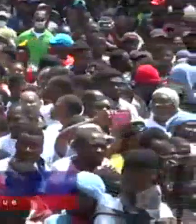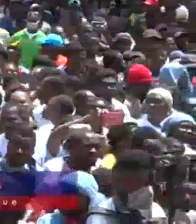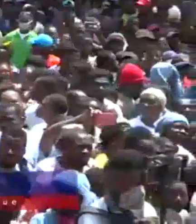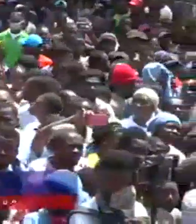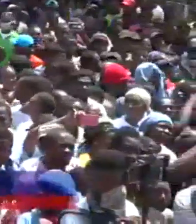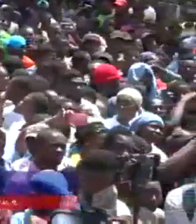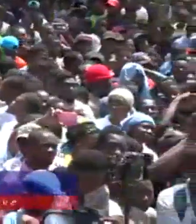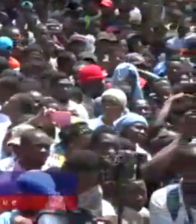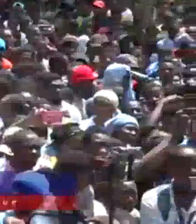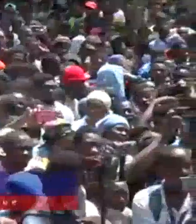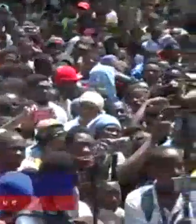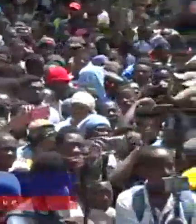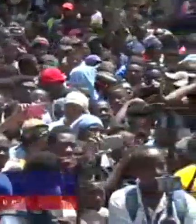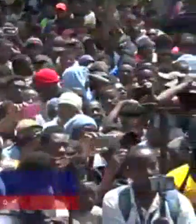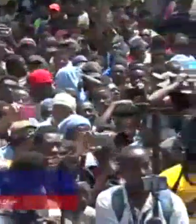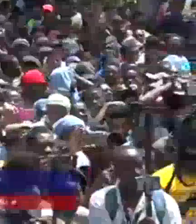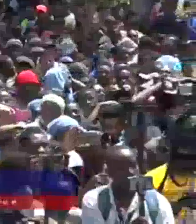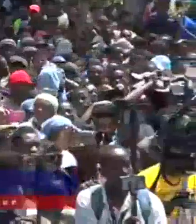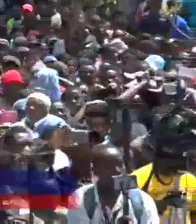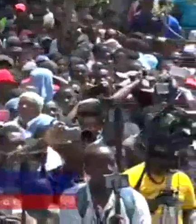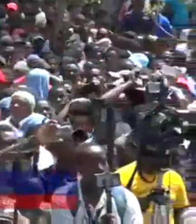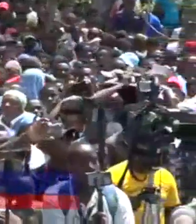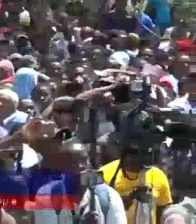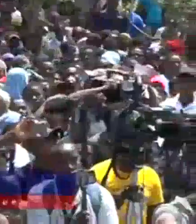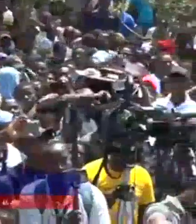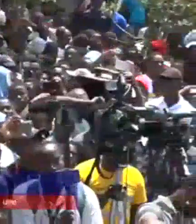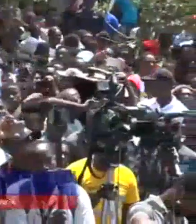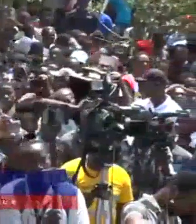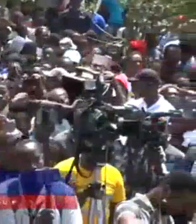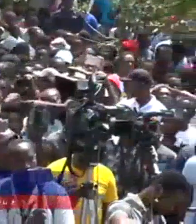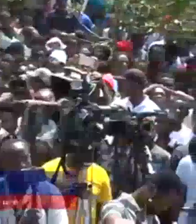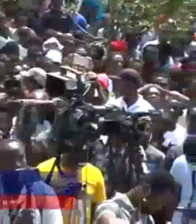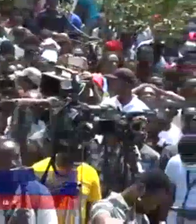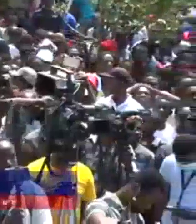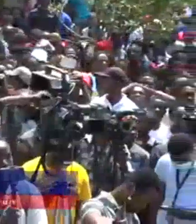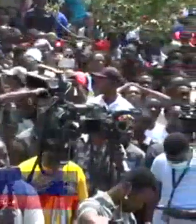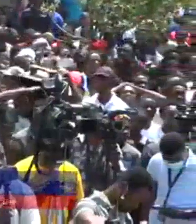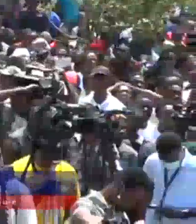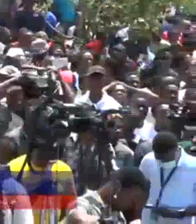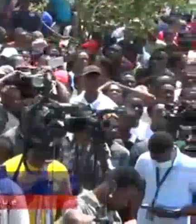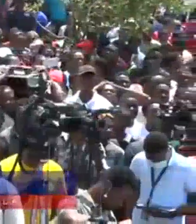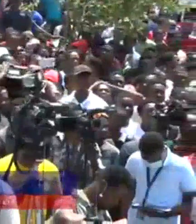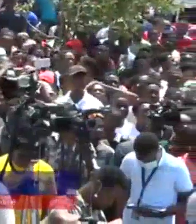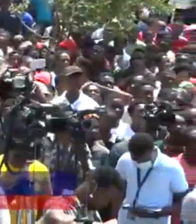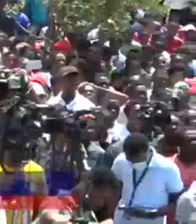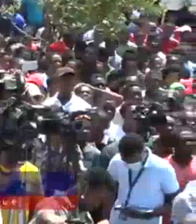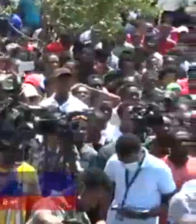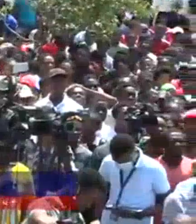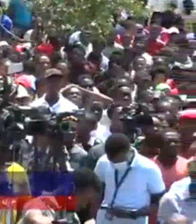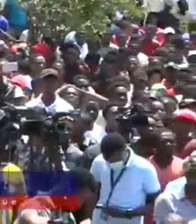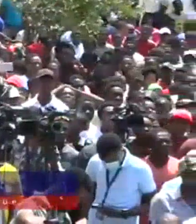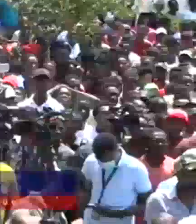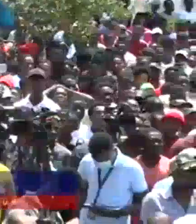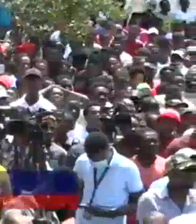où l'on PPP. Ça veut dire l'État haïtien n'a pas là, n'a pas paré pour nous capables d'encadrer n'importe qui